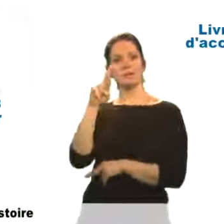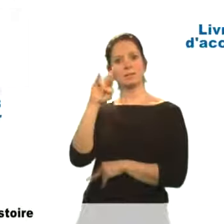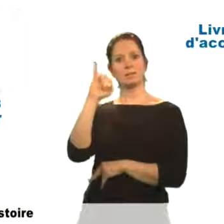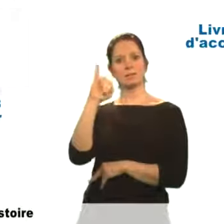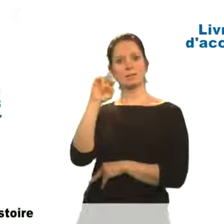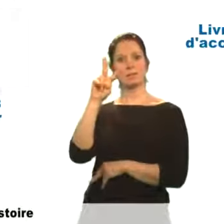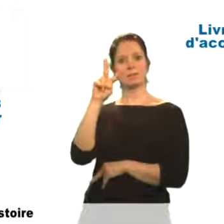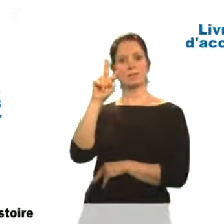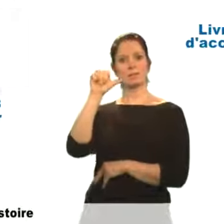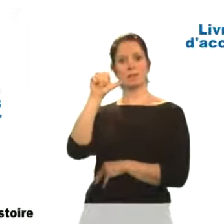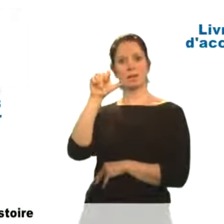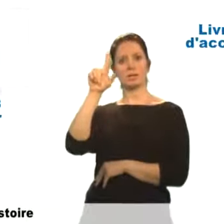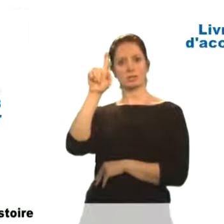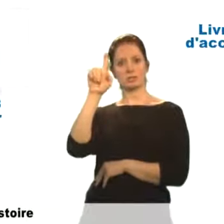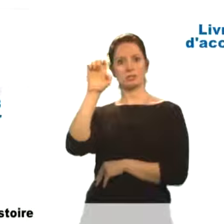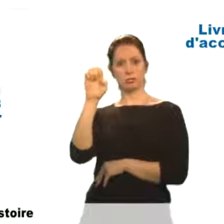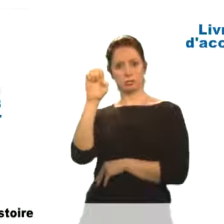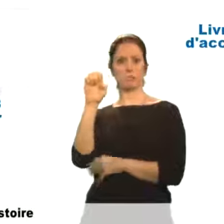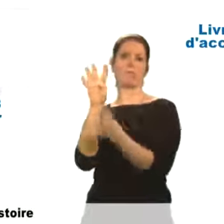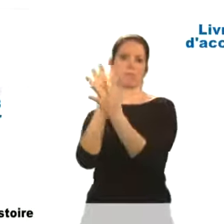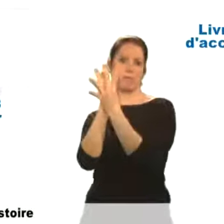discussion, rencontres thématiques.